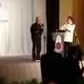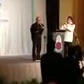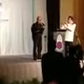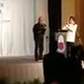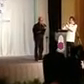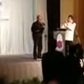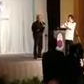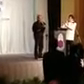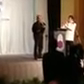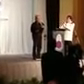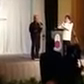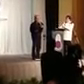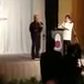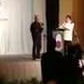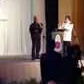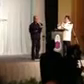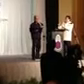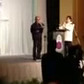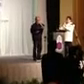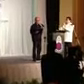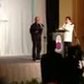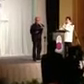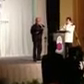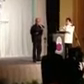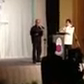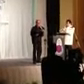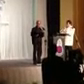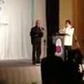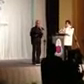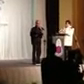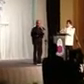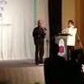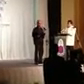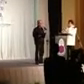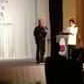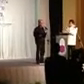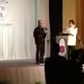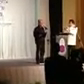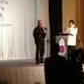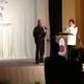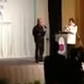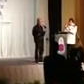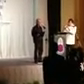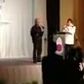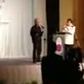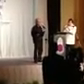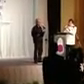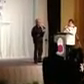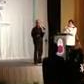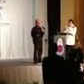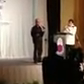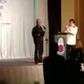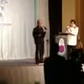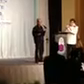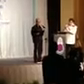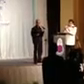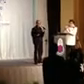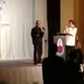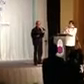ศีลธรรมต่ำใต้บรรลัยธรรมเร่งรู้เท่ารู้ทันเธอคนไ